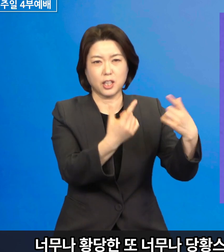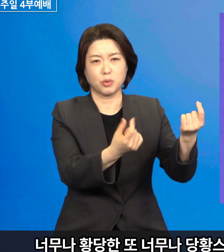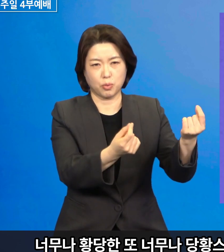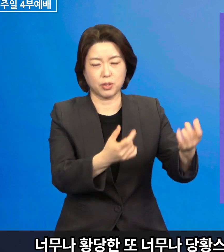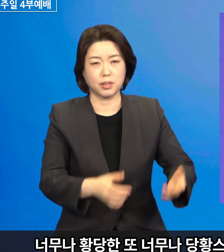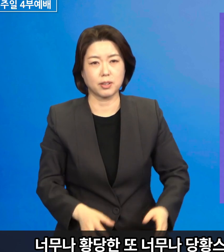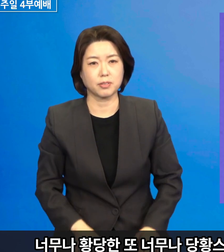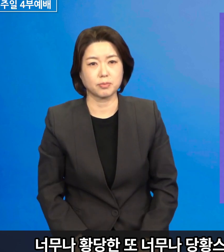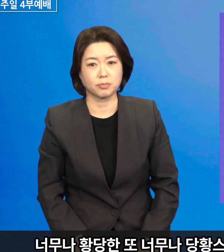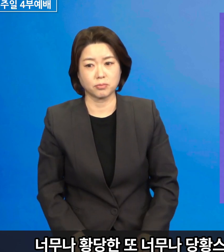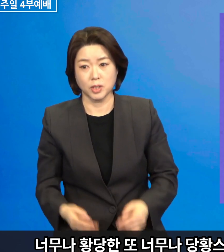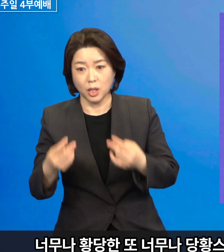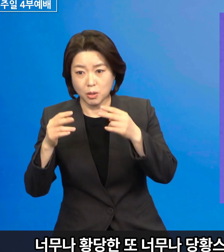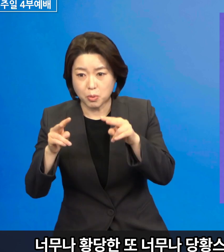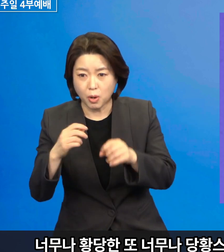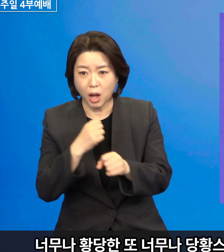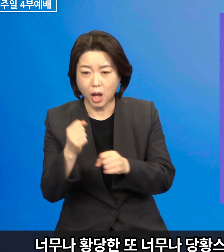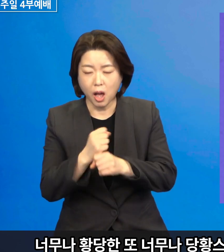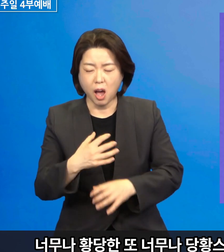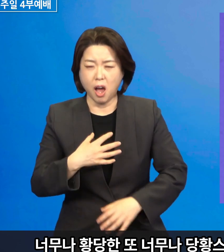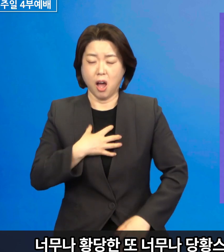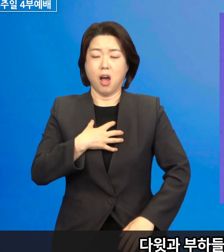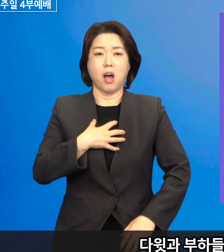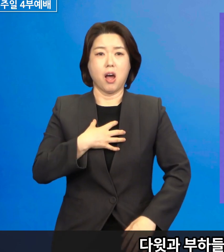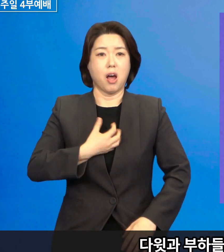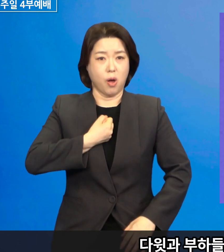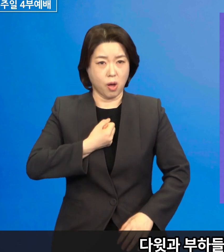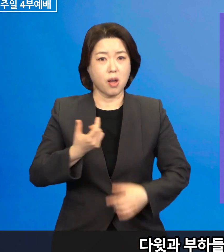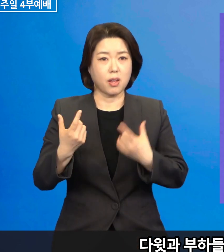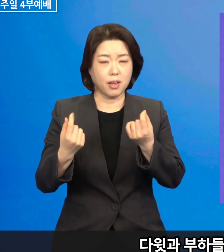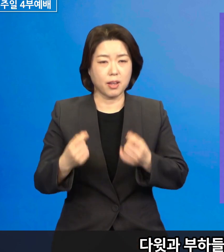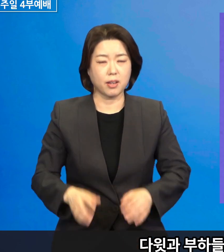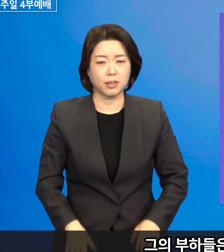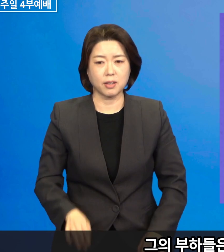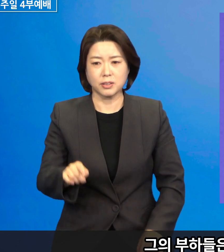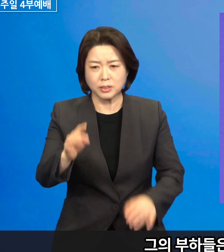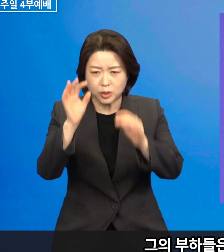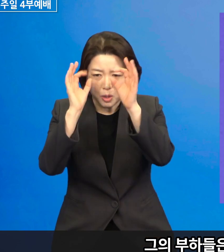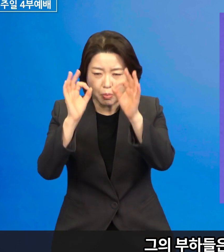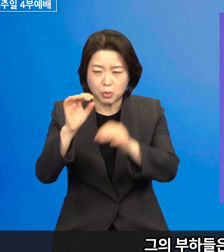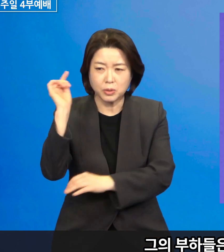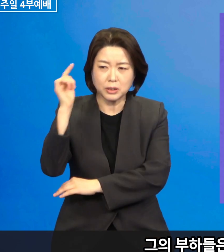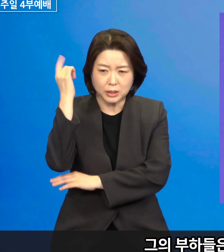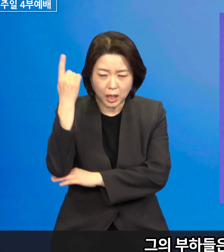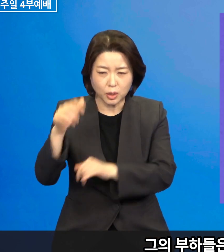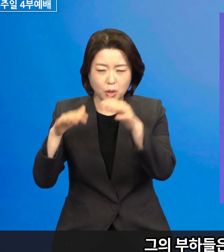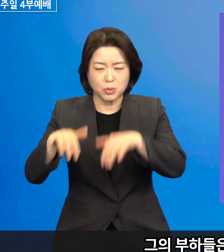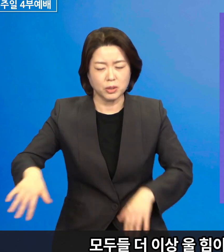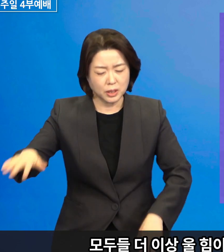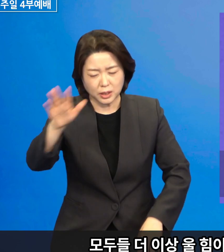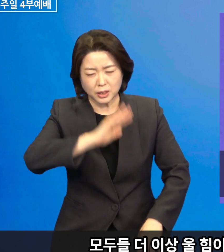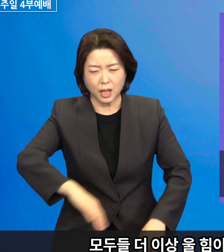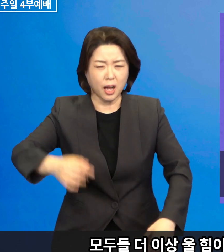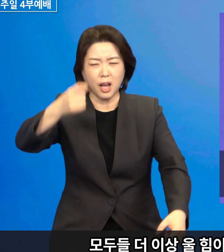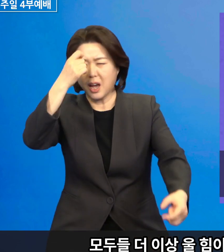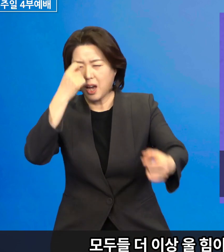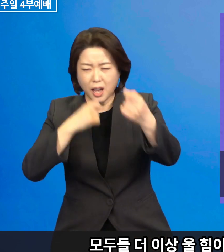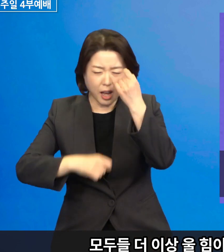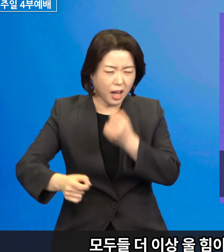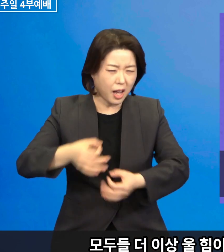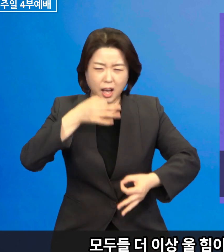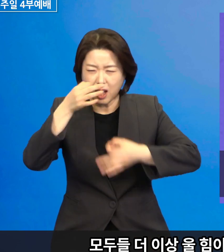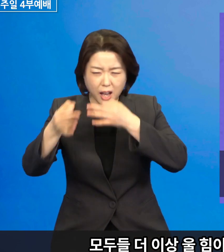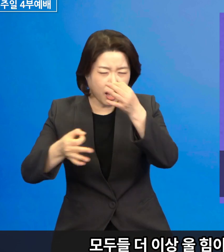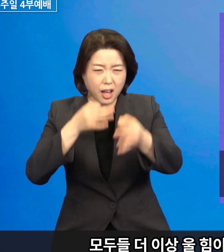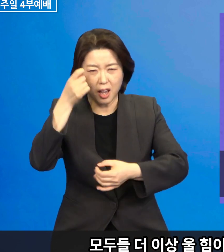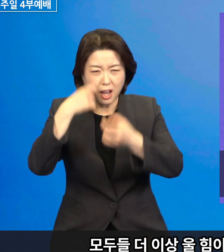또 너무나 당황스러운 상황 속에서 이 4절에 보니까 다윗과 부하들이 울기 시작하죠. 그의 부하들은 목 놓아 울었다. 모두들 더 이상 울 힘이